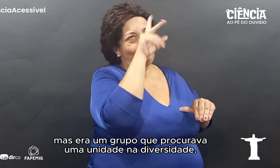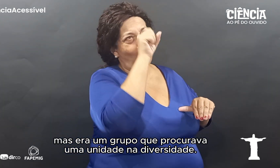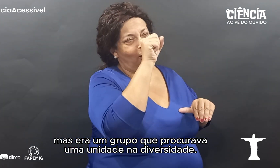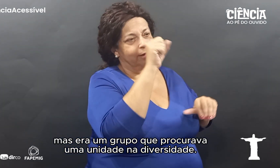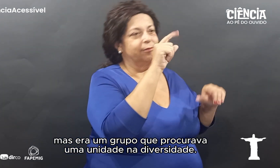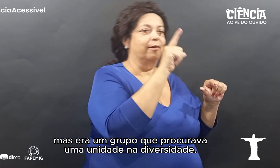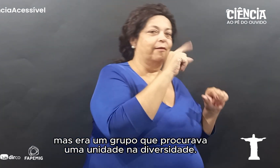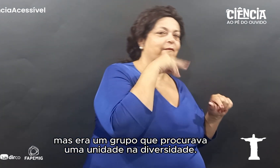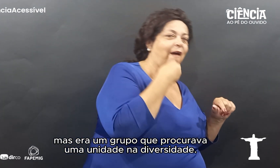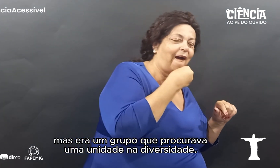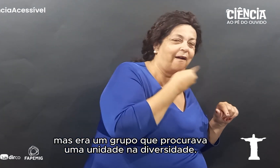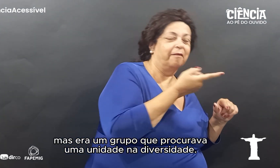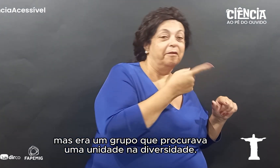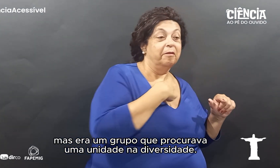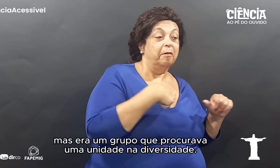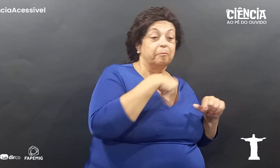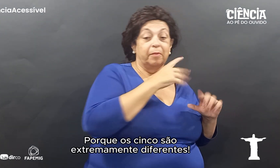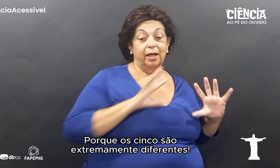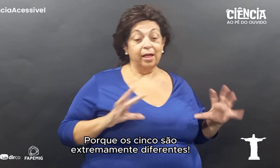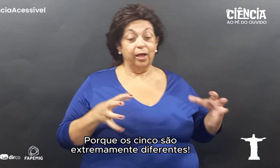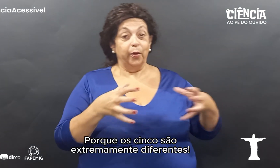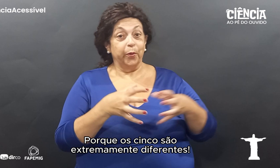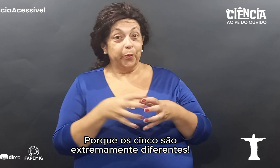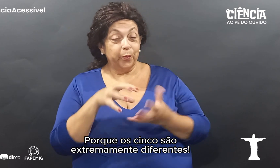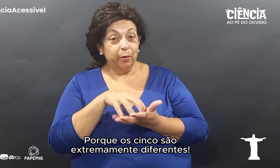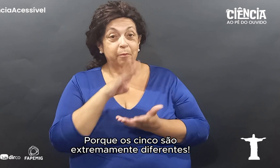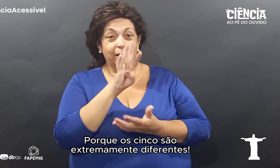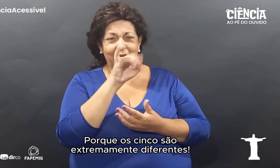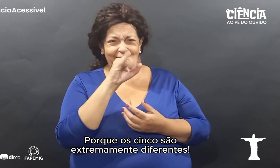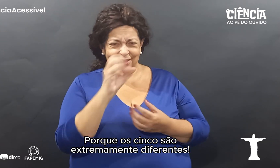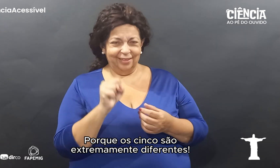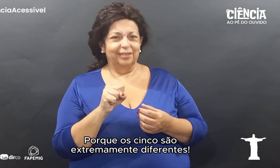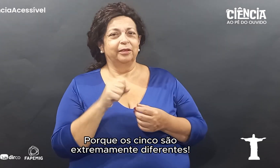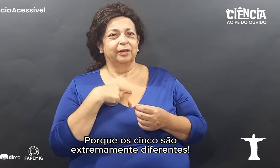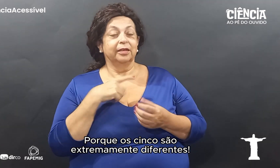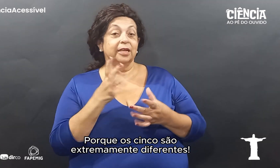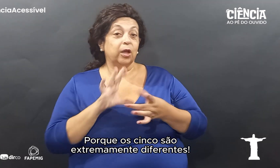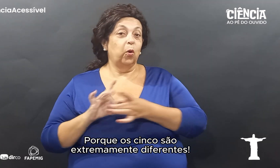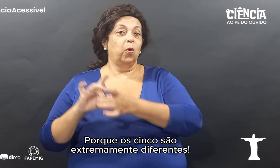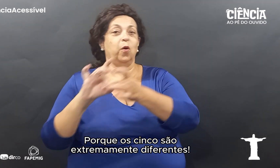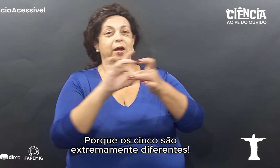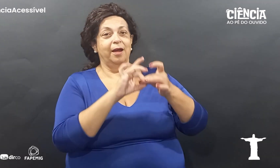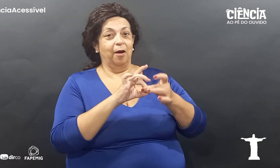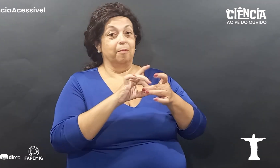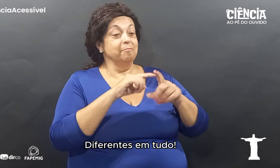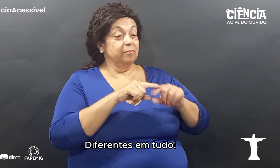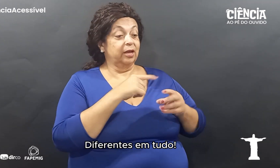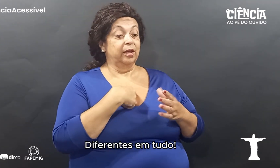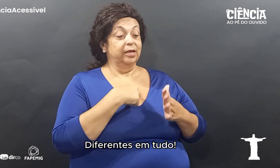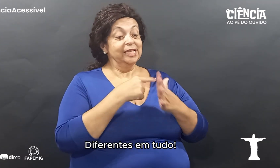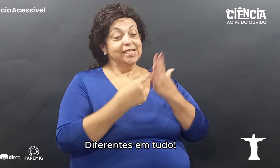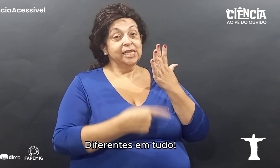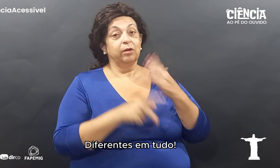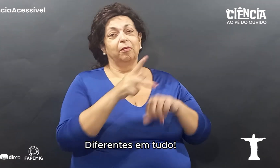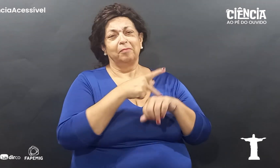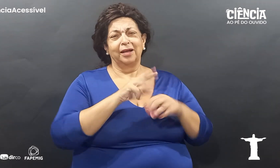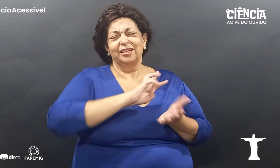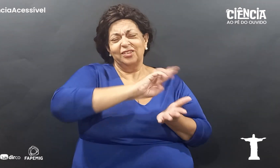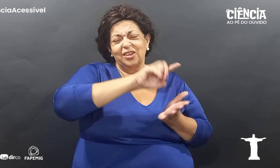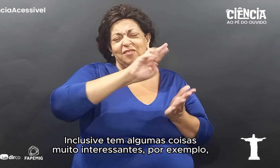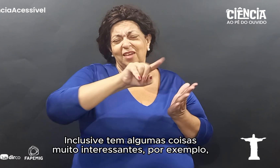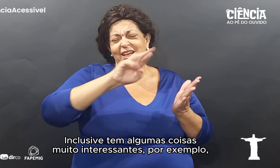uma unidade na diversidade, porque os 5 são extremamente diferentes em